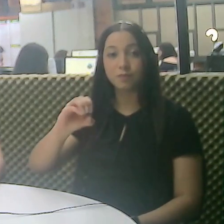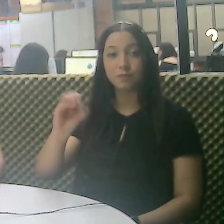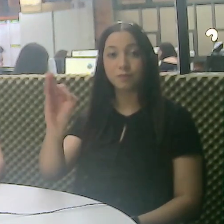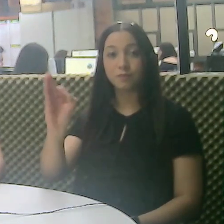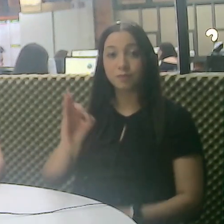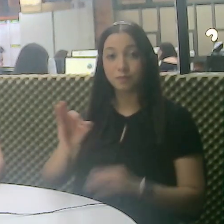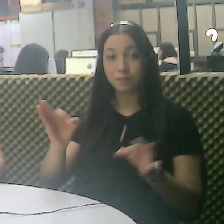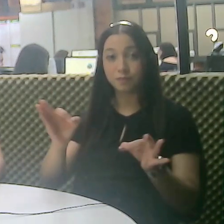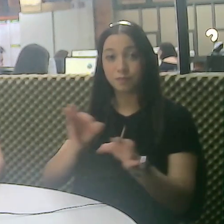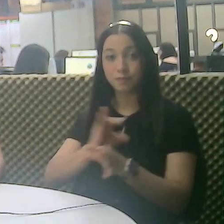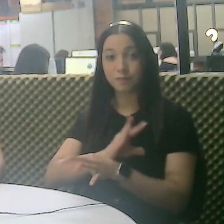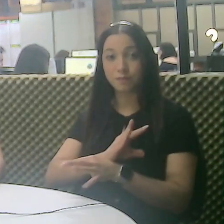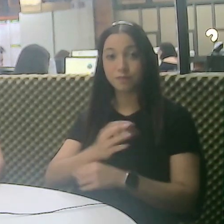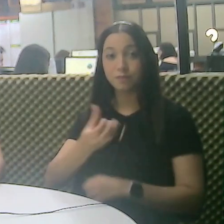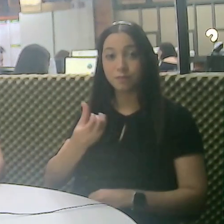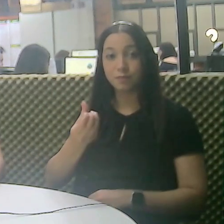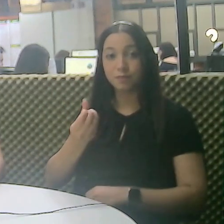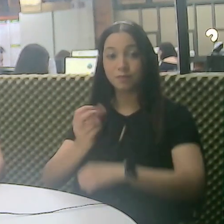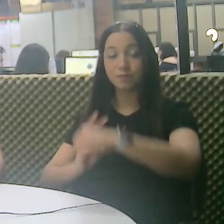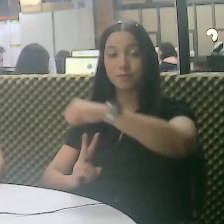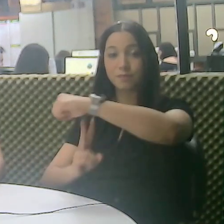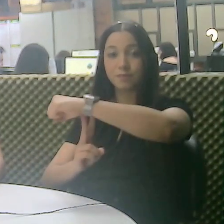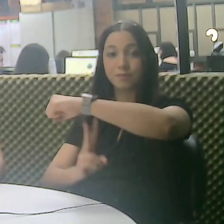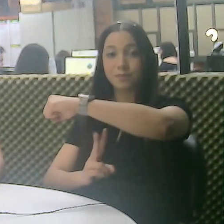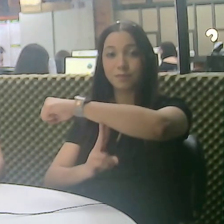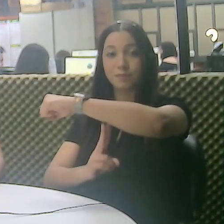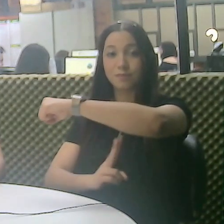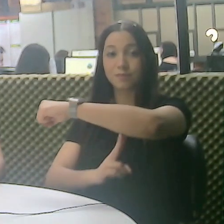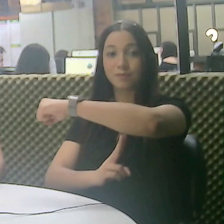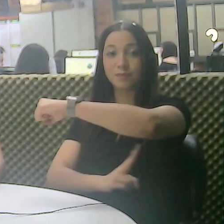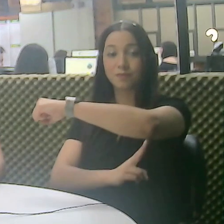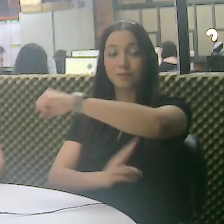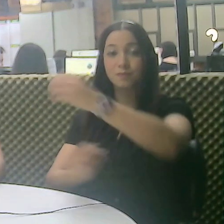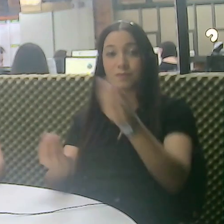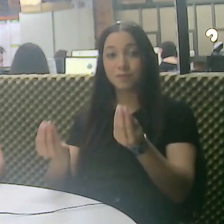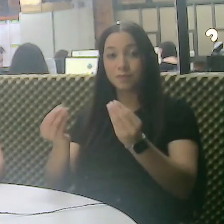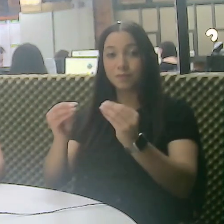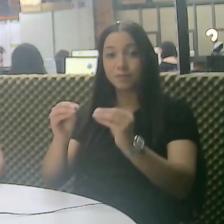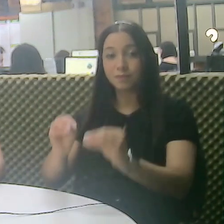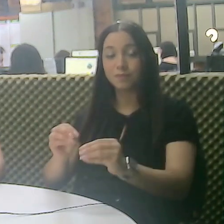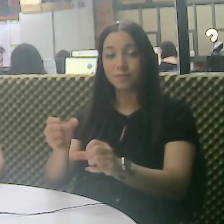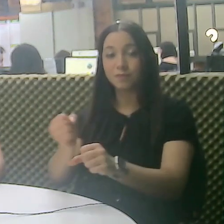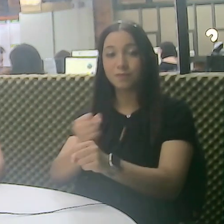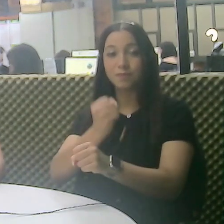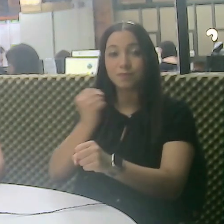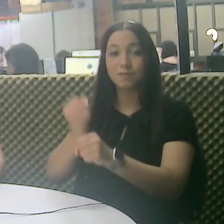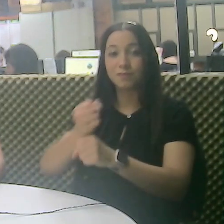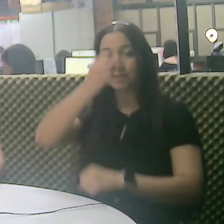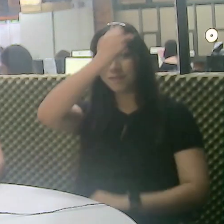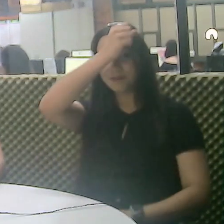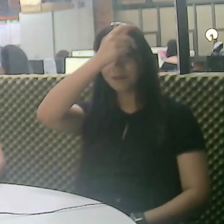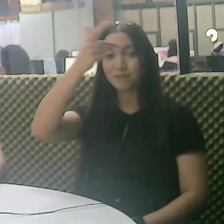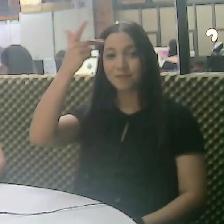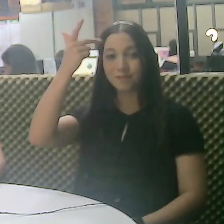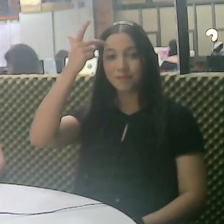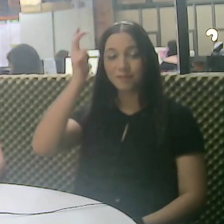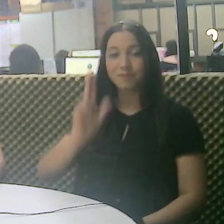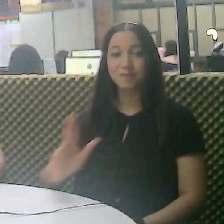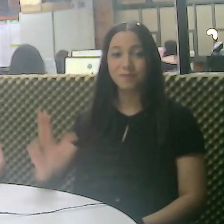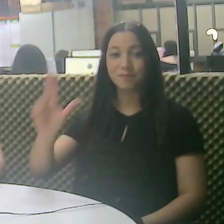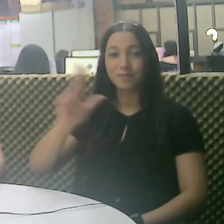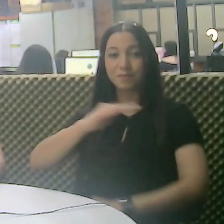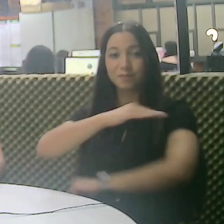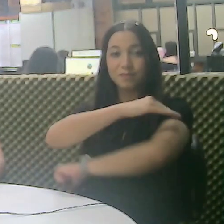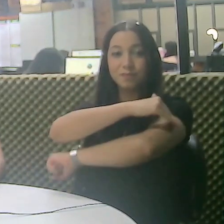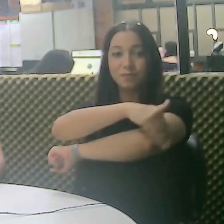conclusão. Mais 6 vigas de sustentação foram instaladas no equipamento, que está sendo construído pela Prefeitura de Uberlândia, no cruzamento